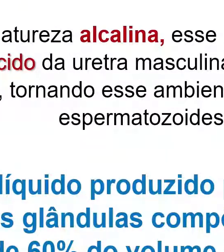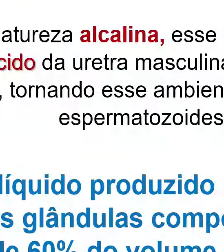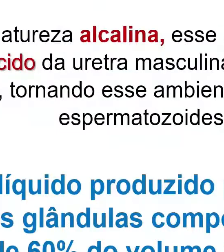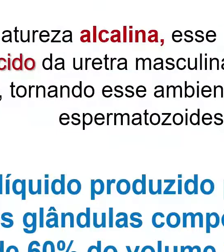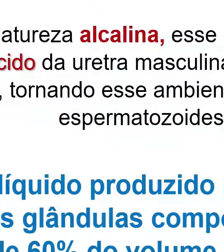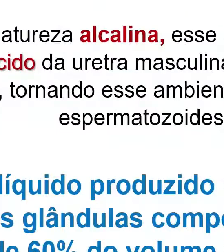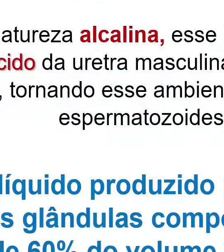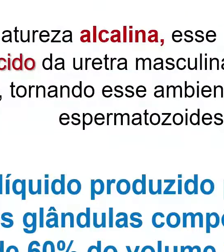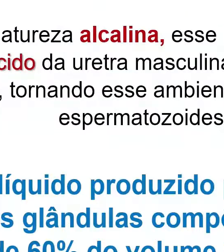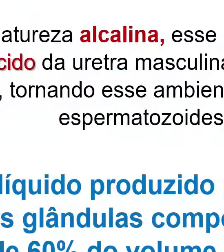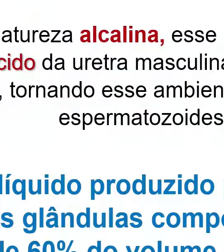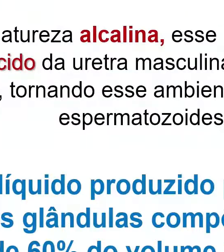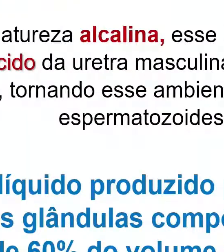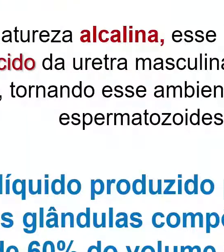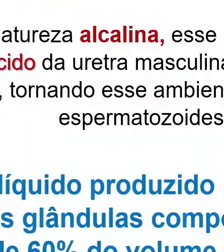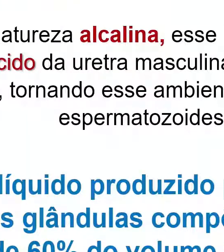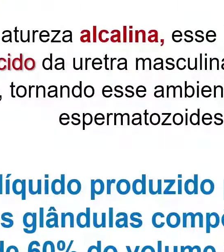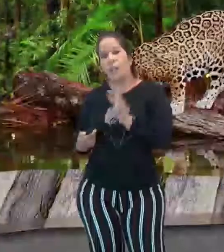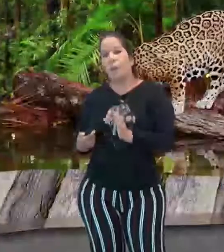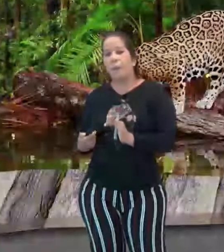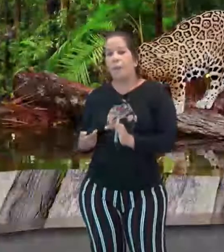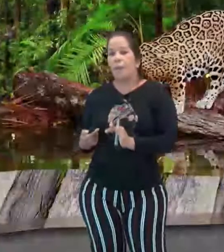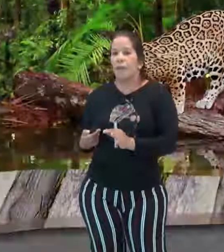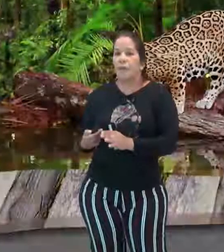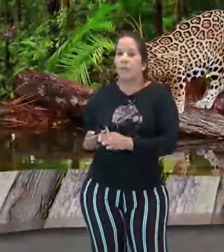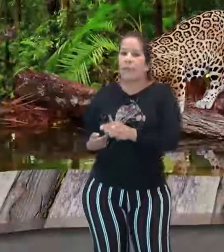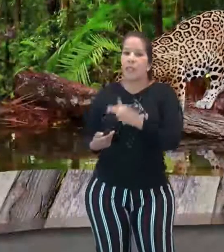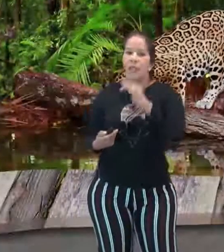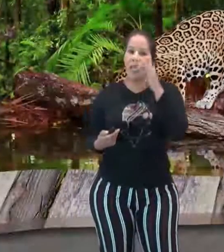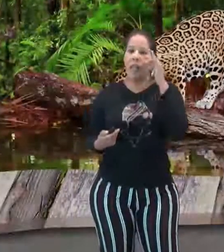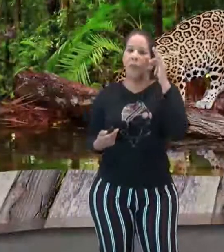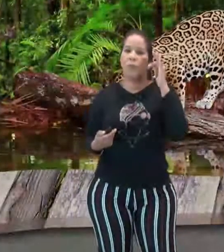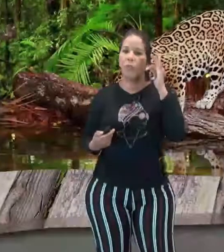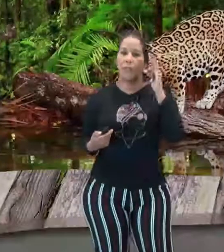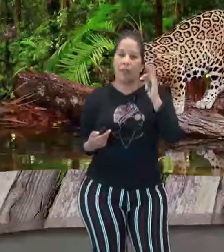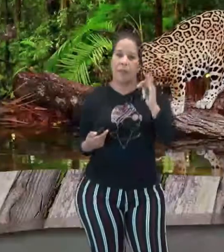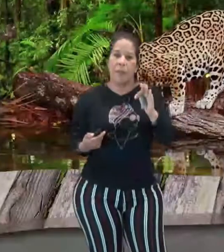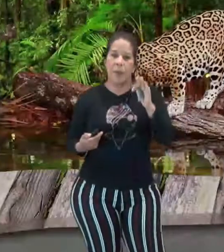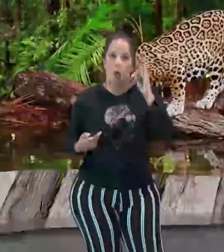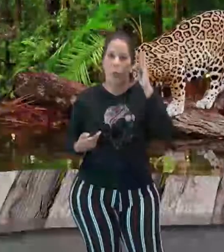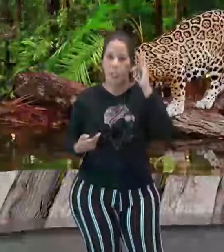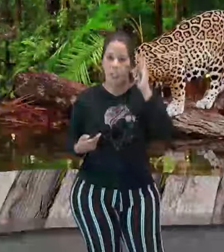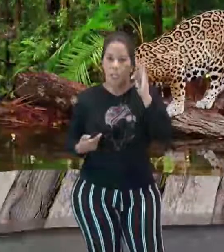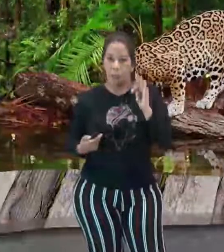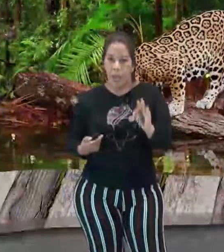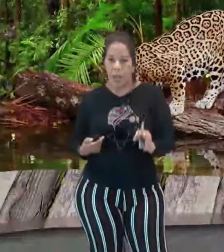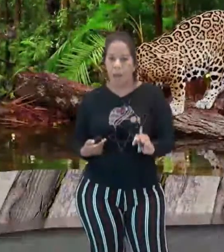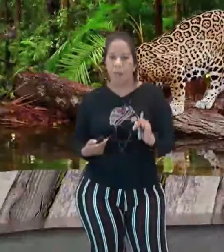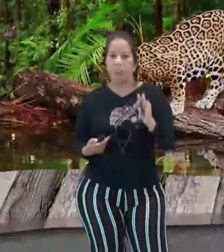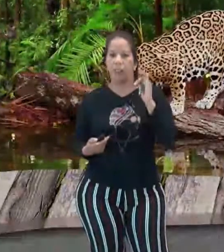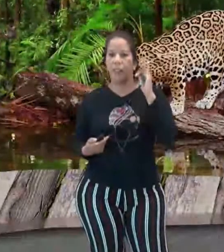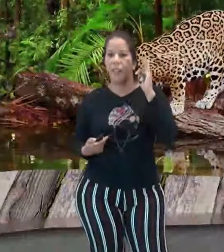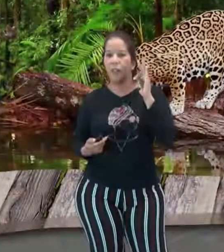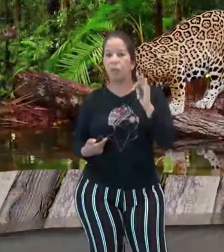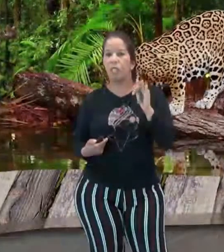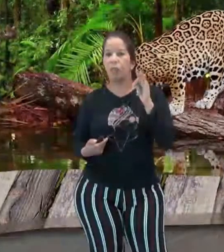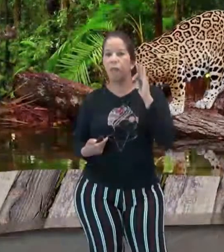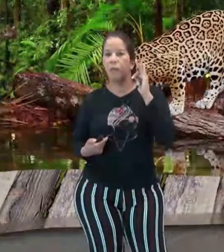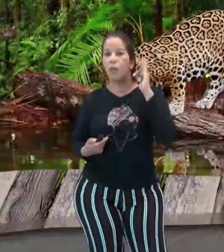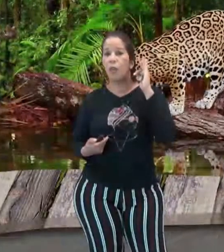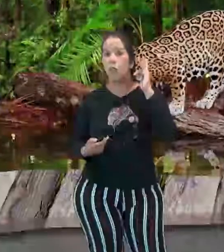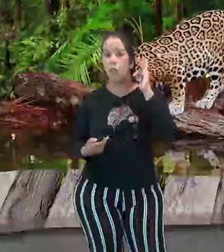chamado de sêmen. Então, olha aqui para mim. Dentro desse sêmen ou desse esperma, você vai ter